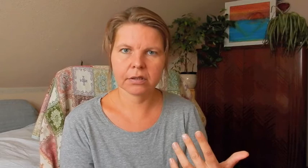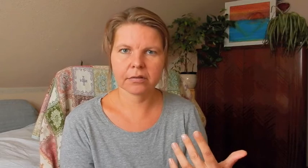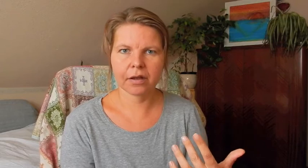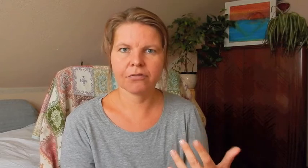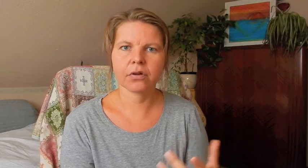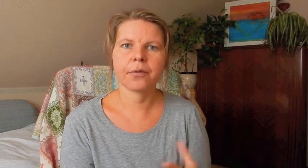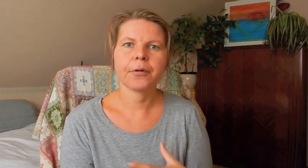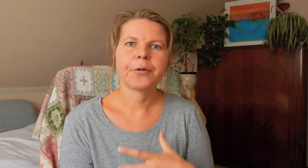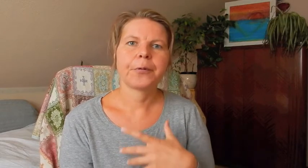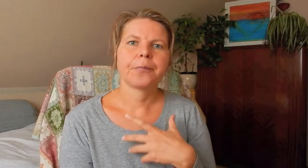ich treffe,